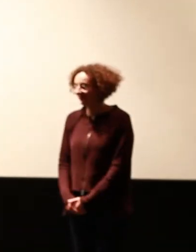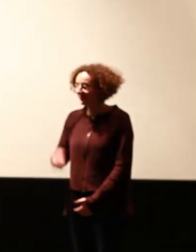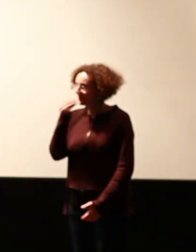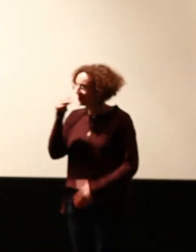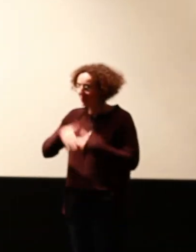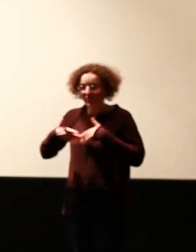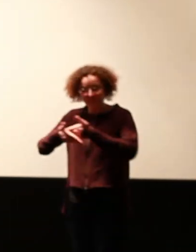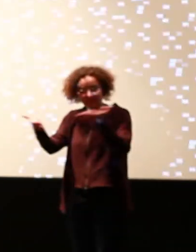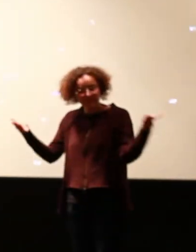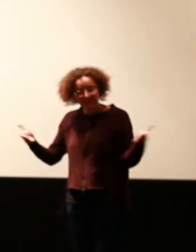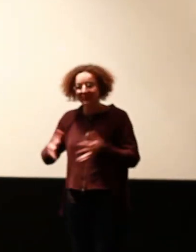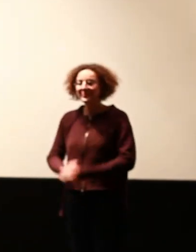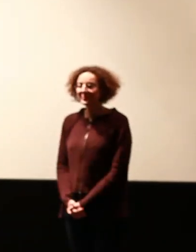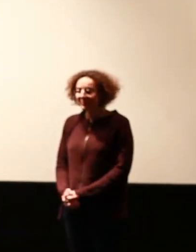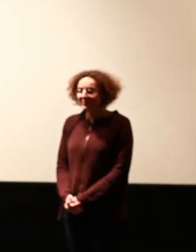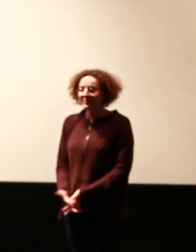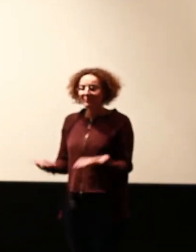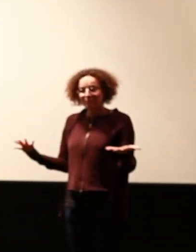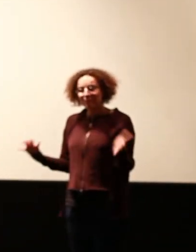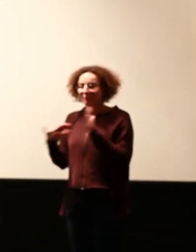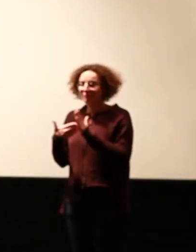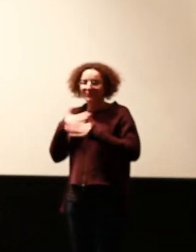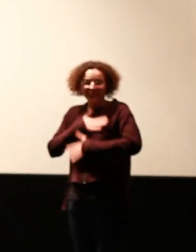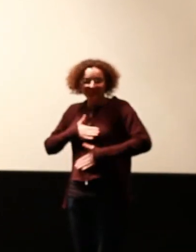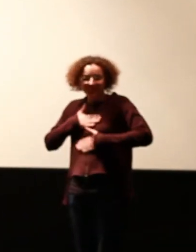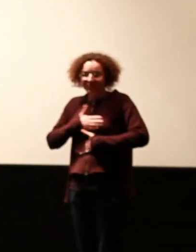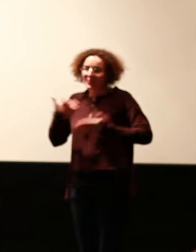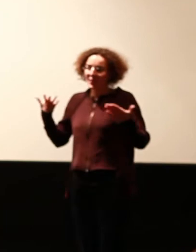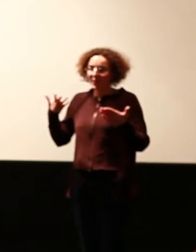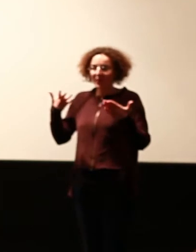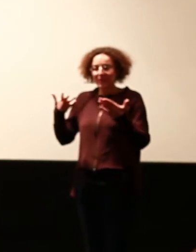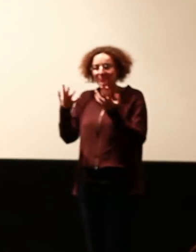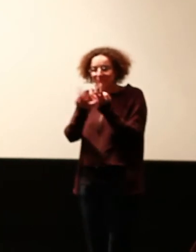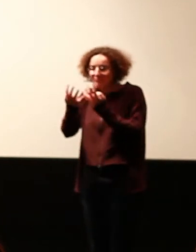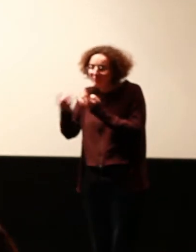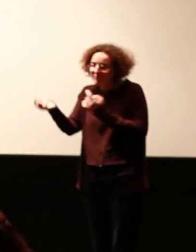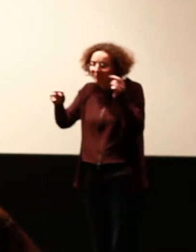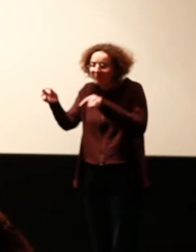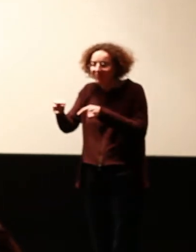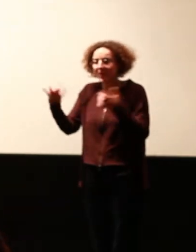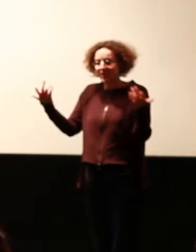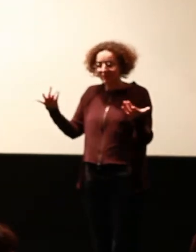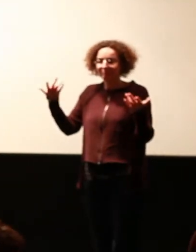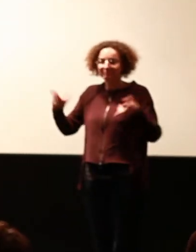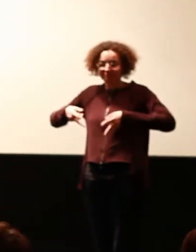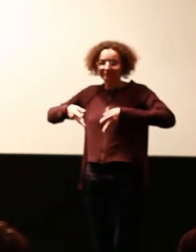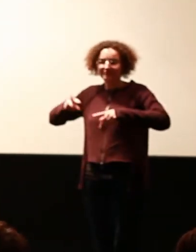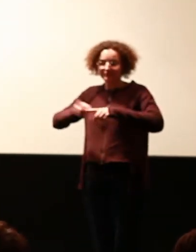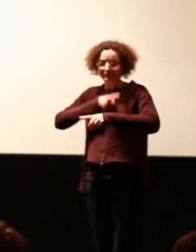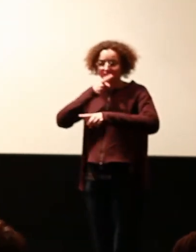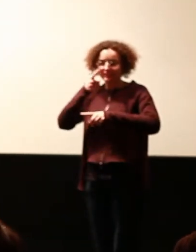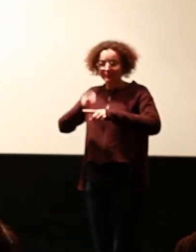Bonsoir à tous. On est à nouveau très heureux de vous retrouver pour cette séance du Festival international du